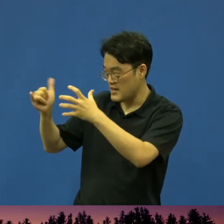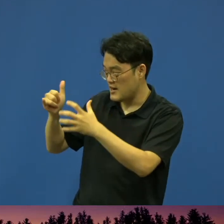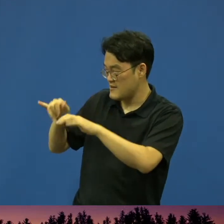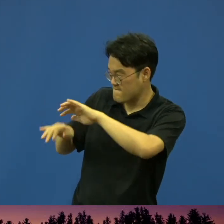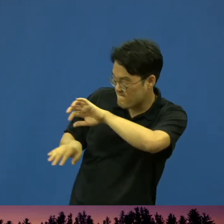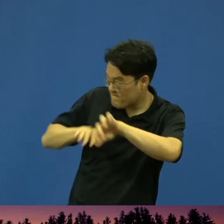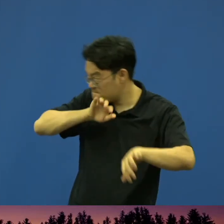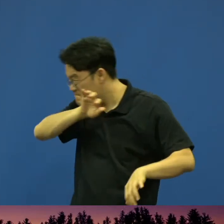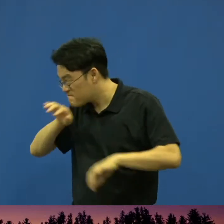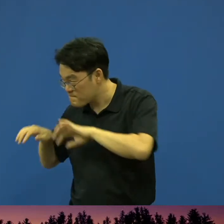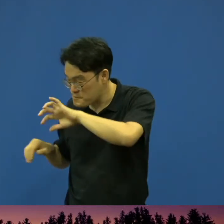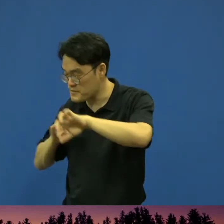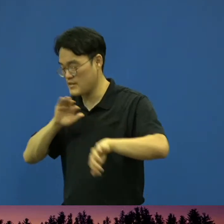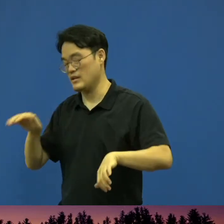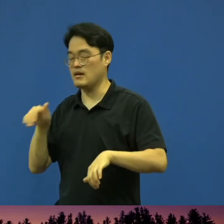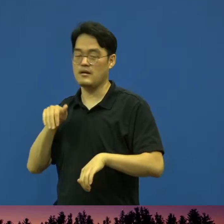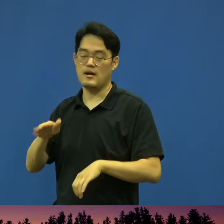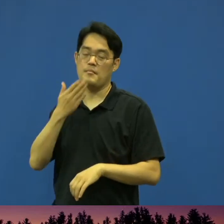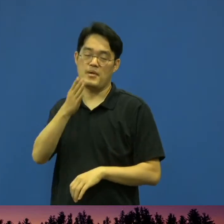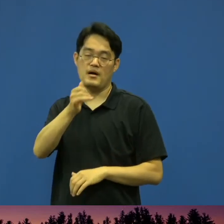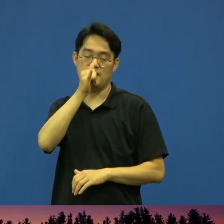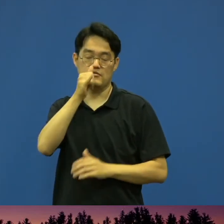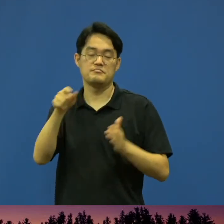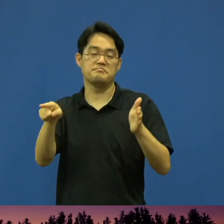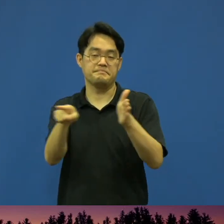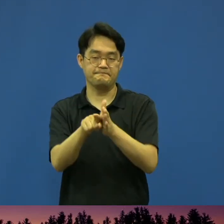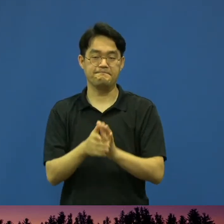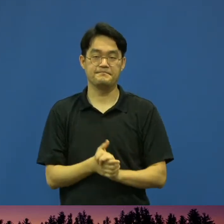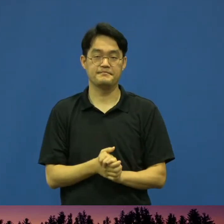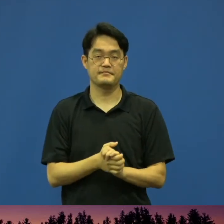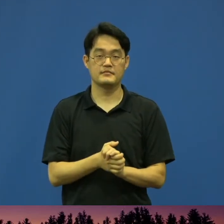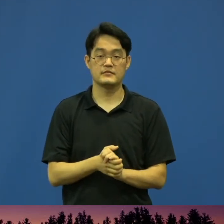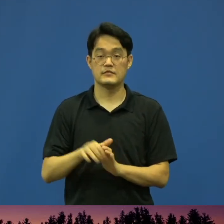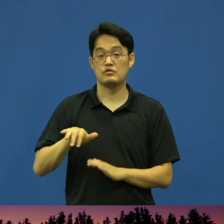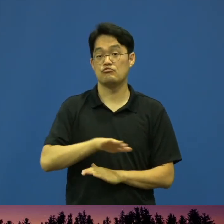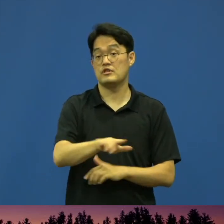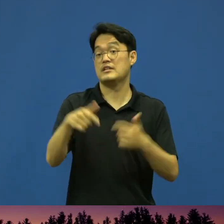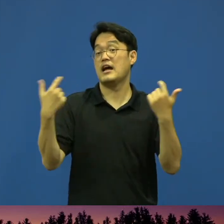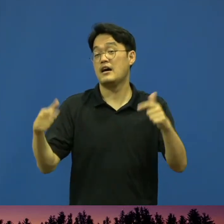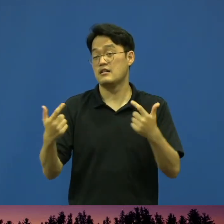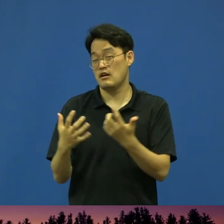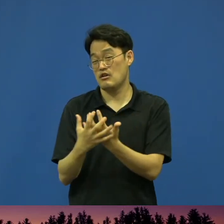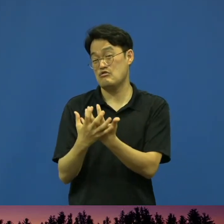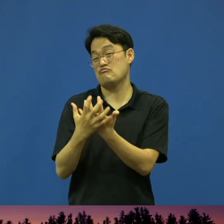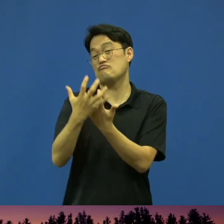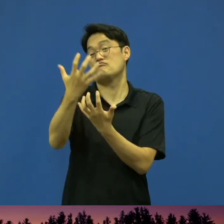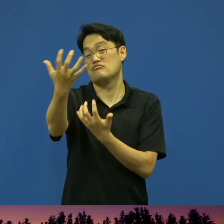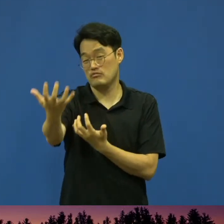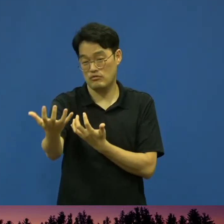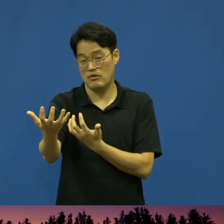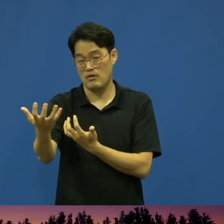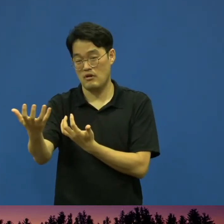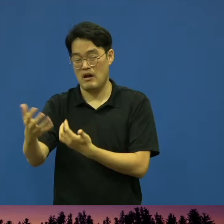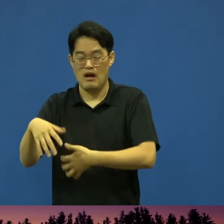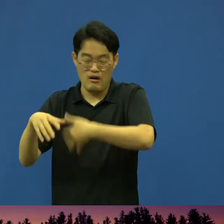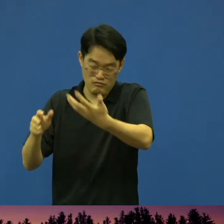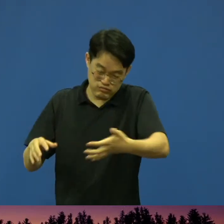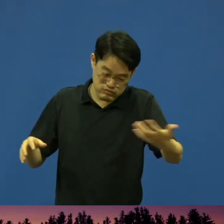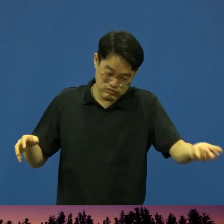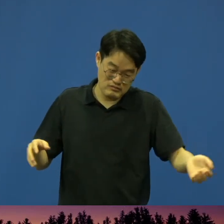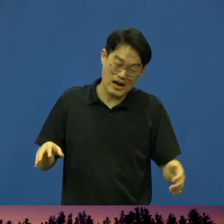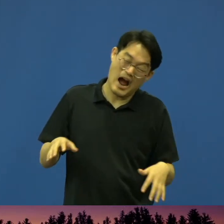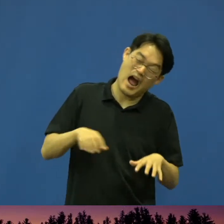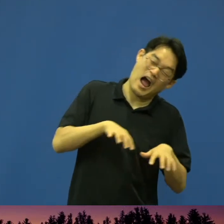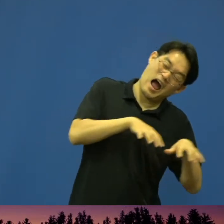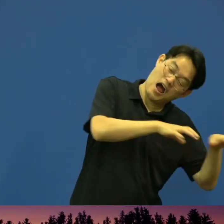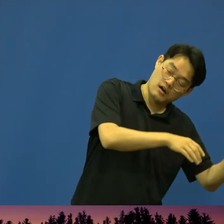믿습니다. 그래서 우리는 언제나 군중 속에 있는 것이 아니라, 정말 수천 명의